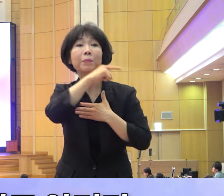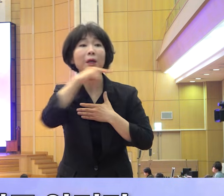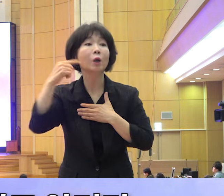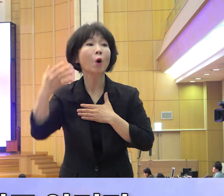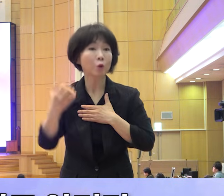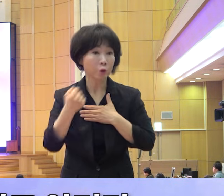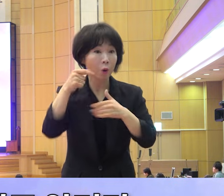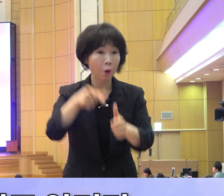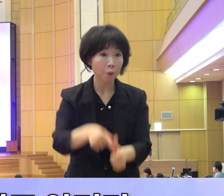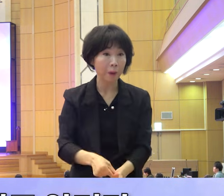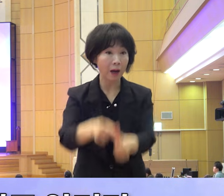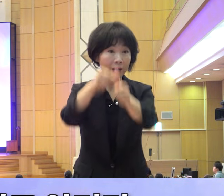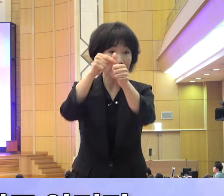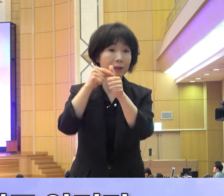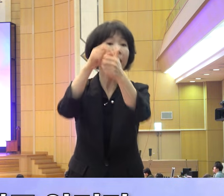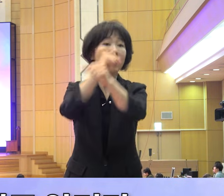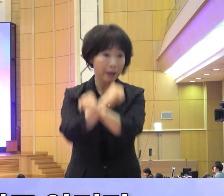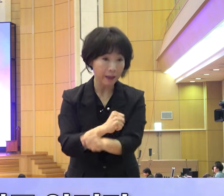그 피로